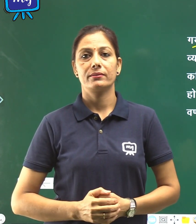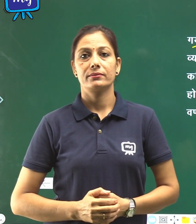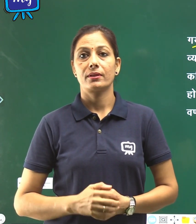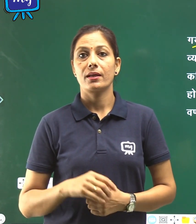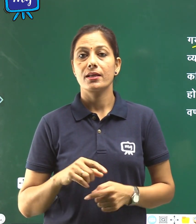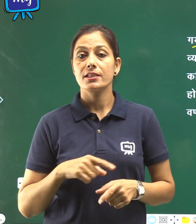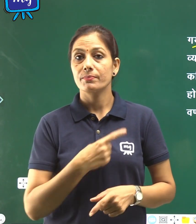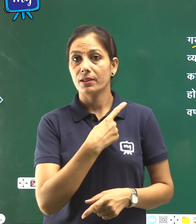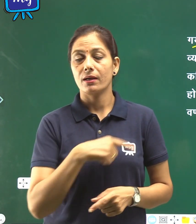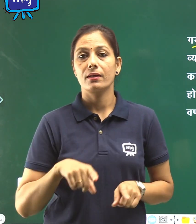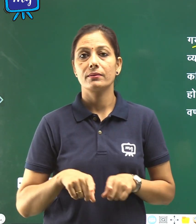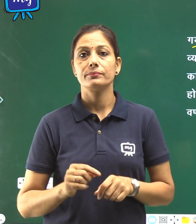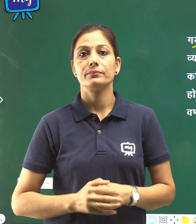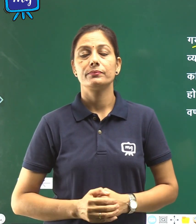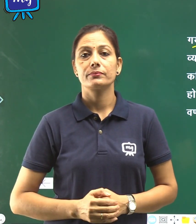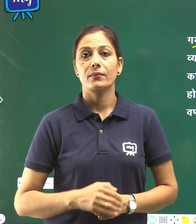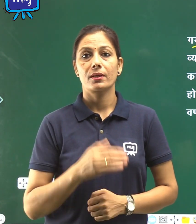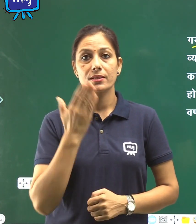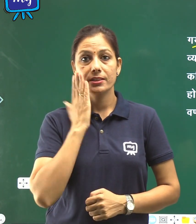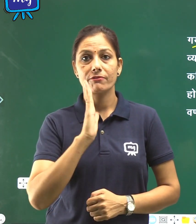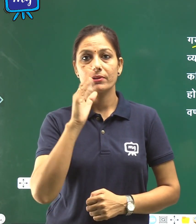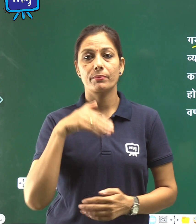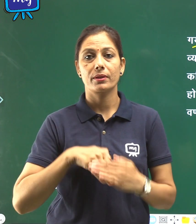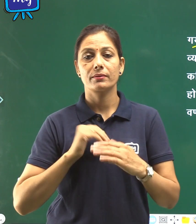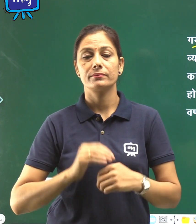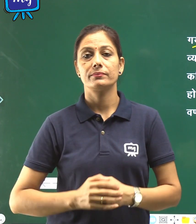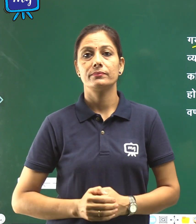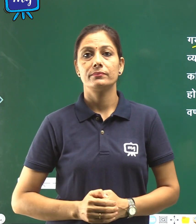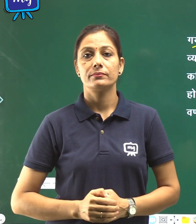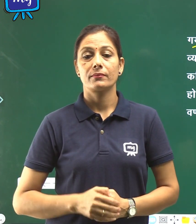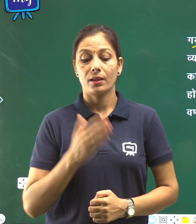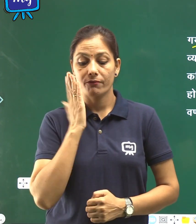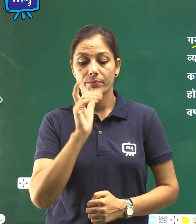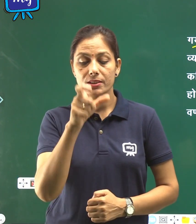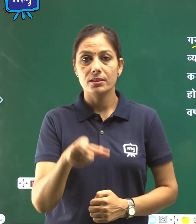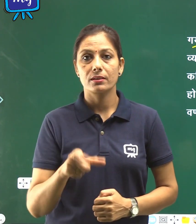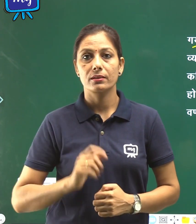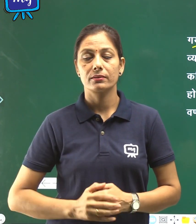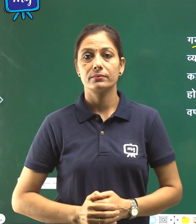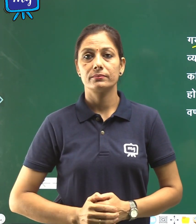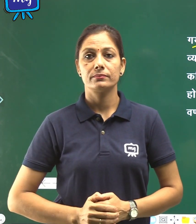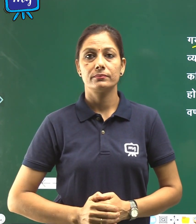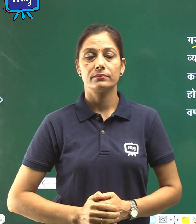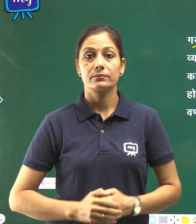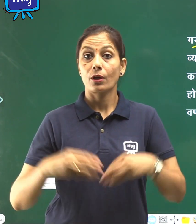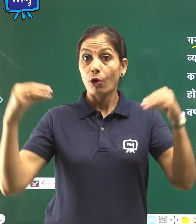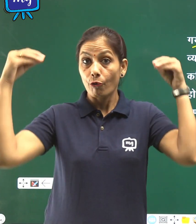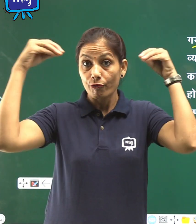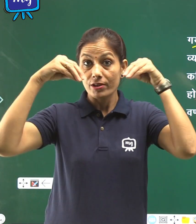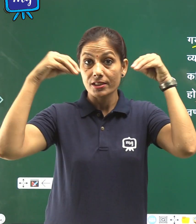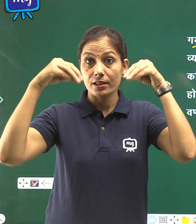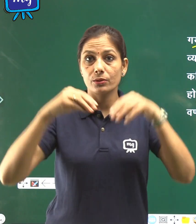इस प्रकार इस कविता में कवि ने वर्षा ऋतु